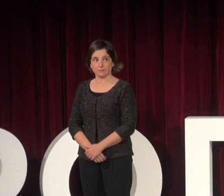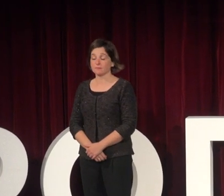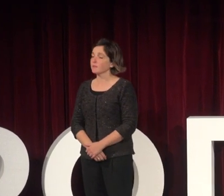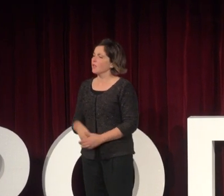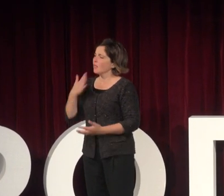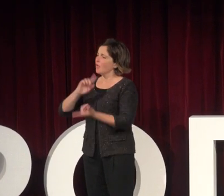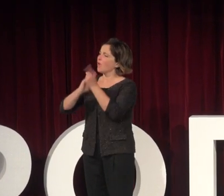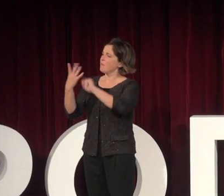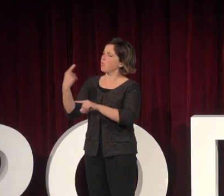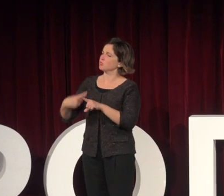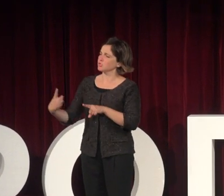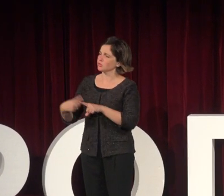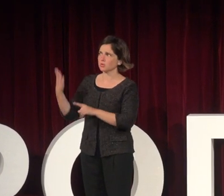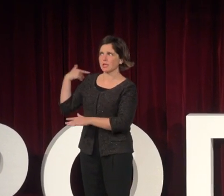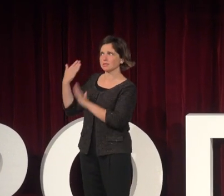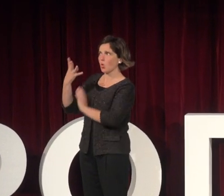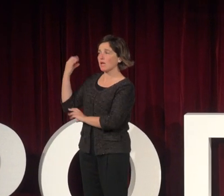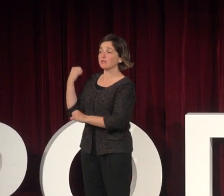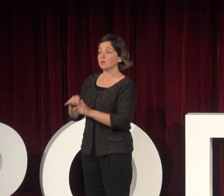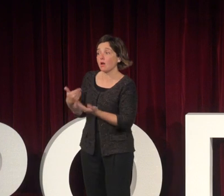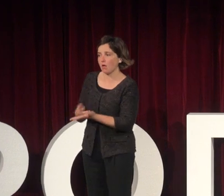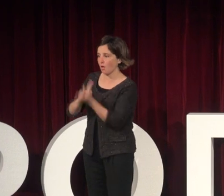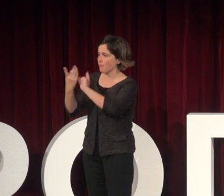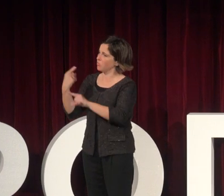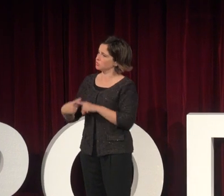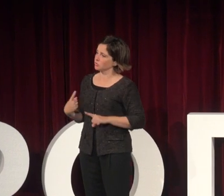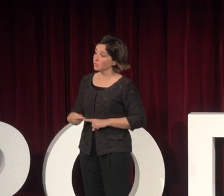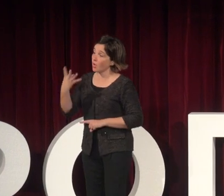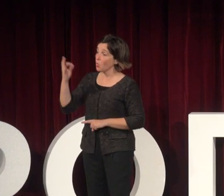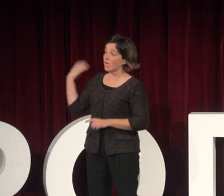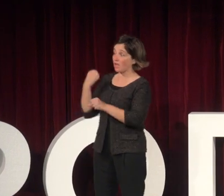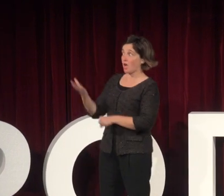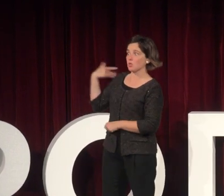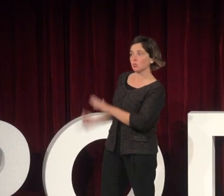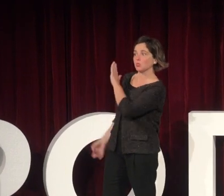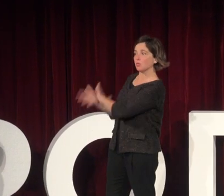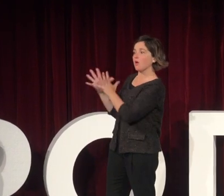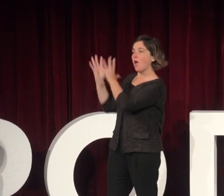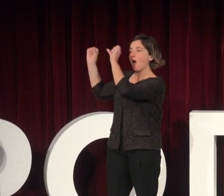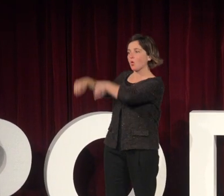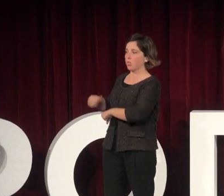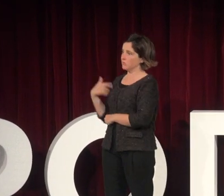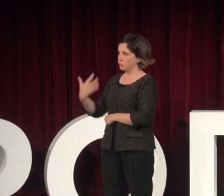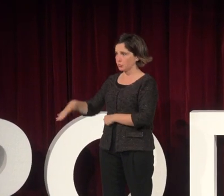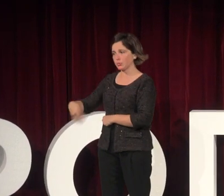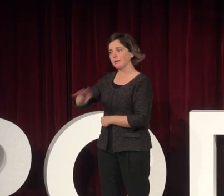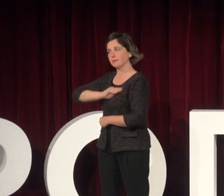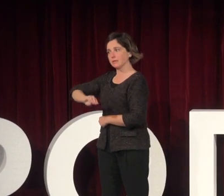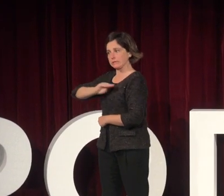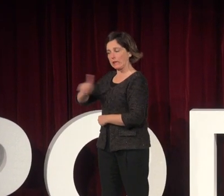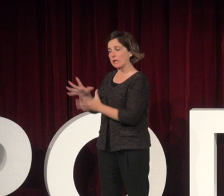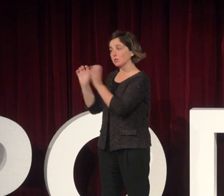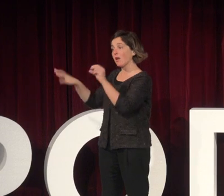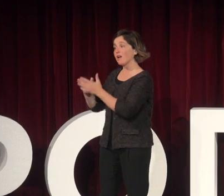Han cambiado muchas cosas desde los últimos 40 años. Hace 40 años hubo un acuerdo enorme en el que